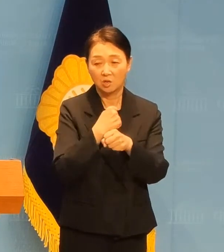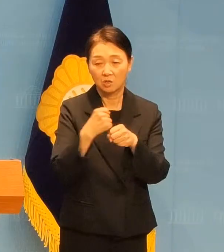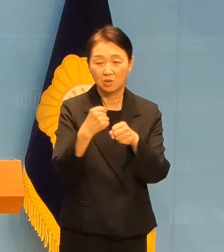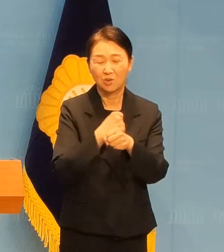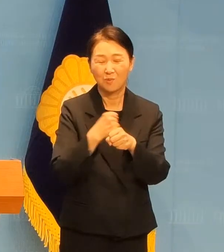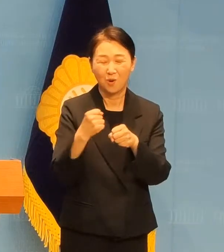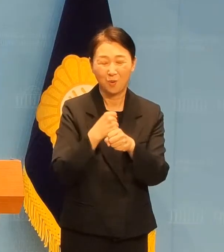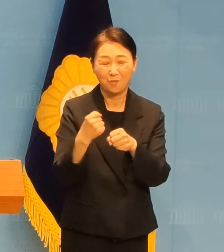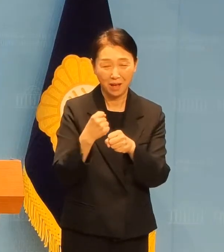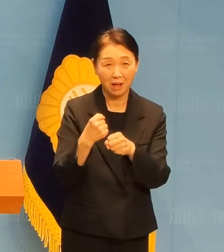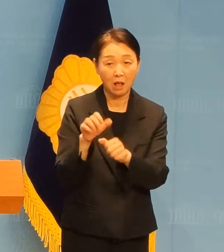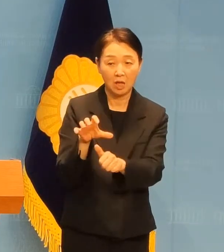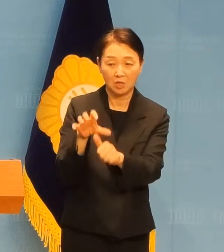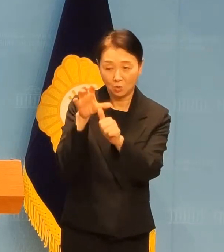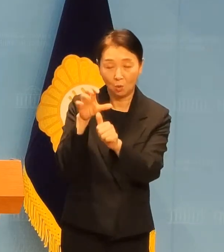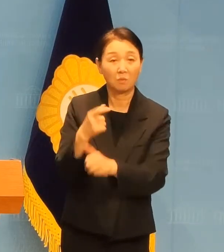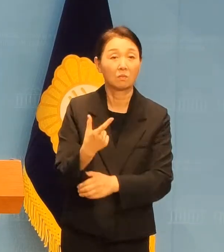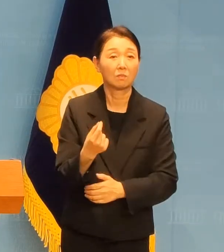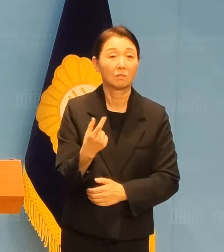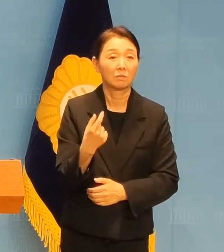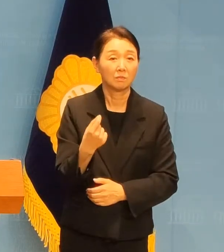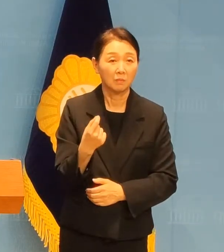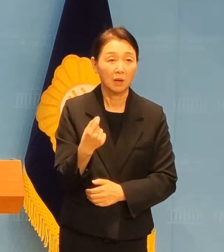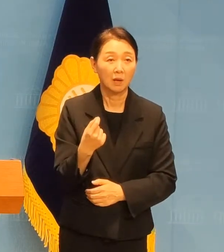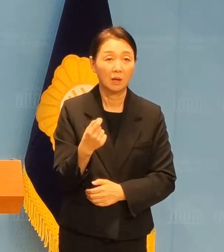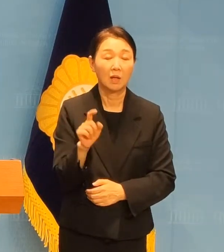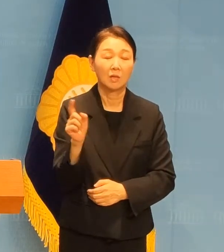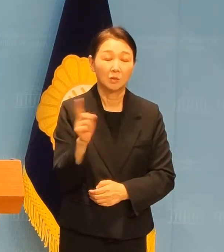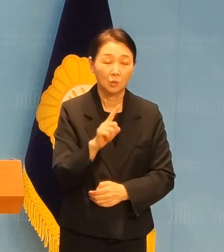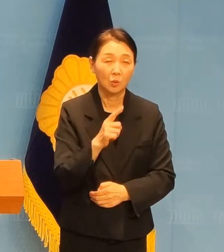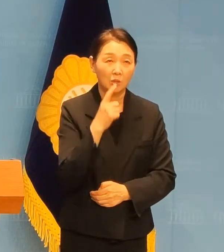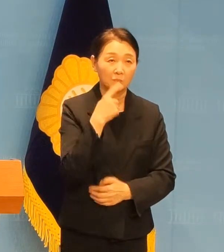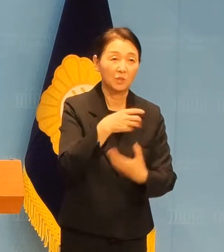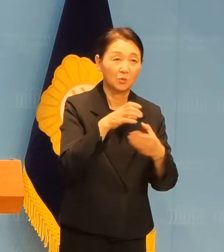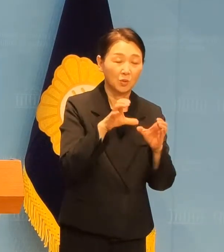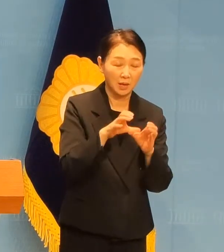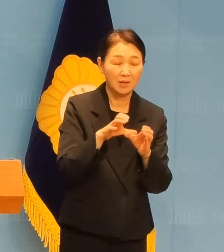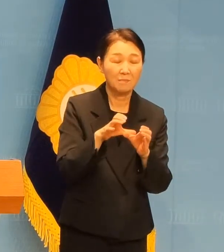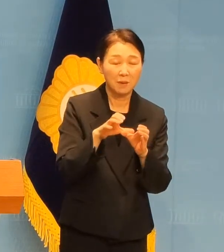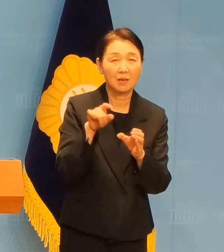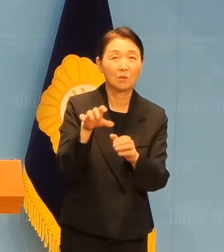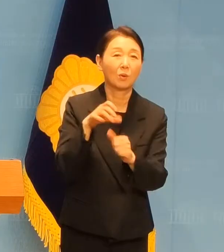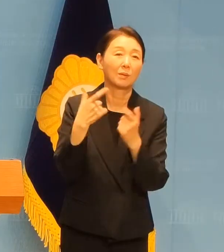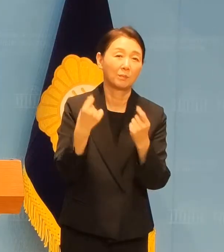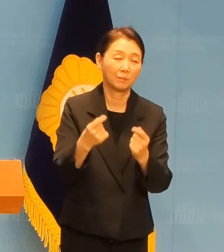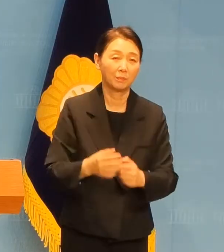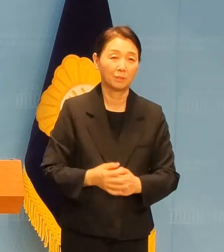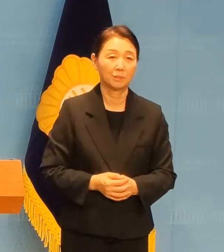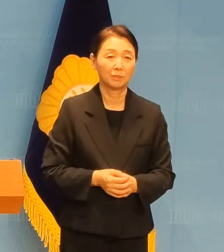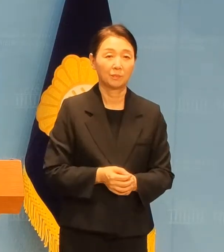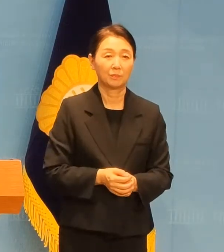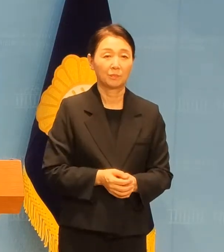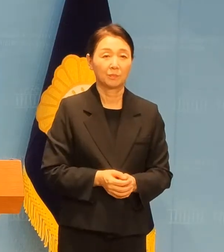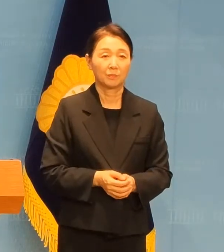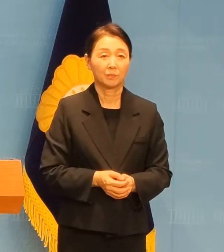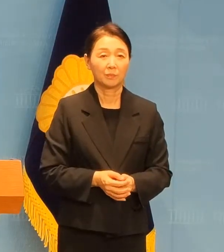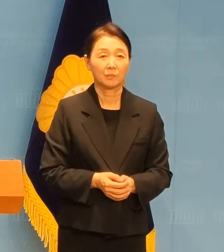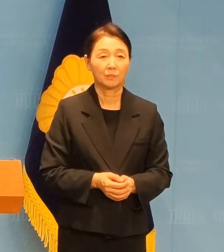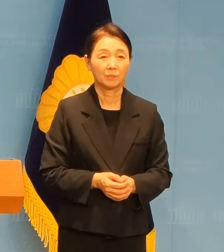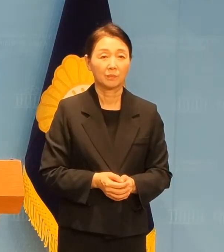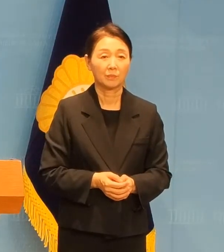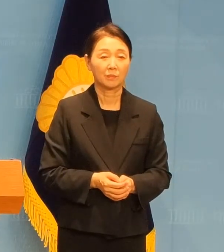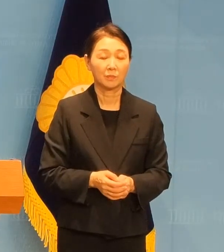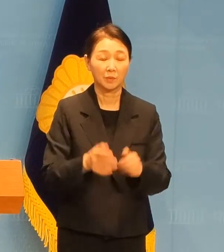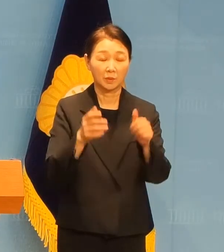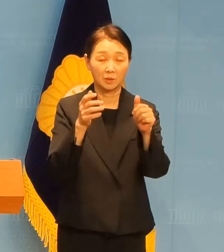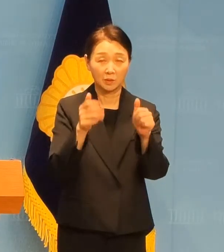노란한 것이 아니라 민주당이 의도적으로 활용했다고 봐도 무방합니다. 사법부